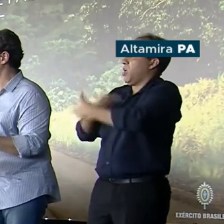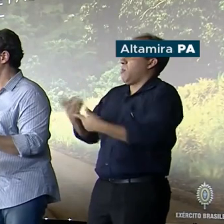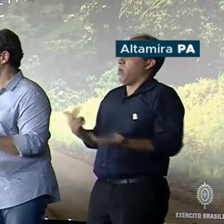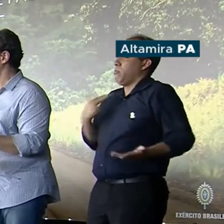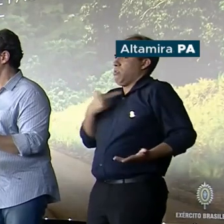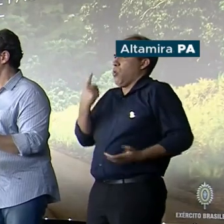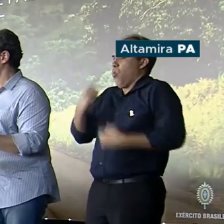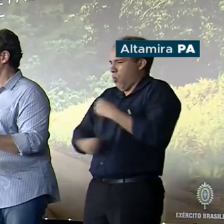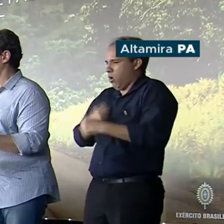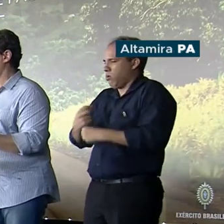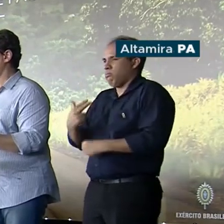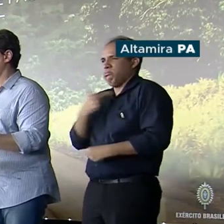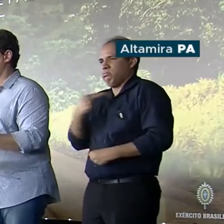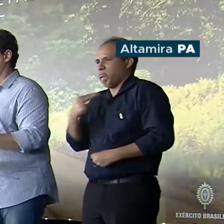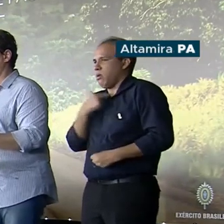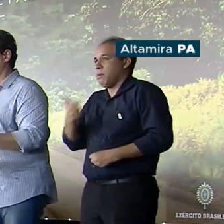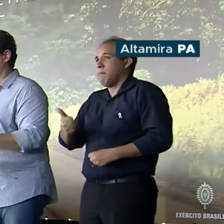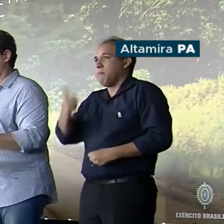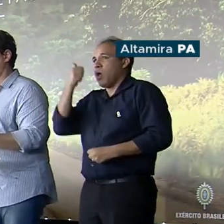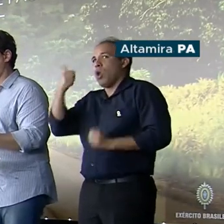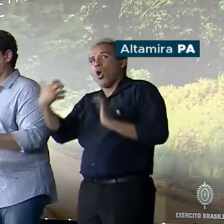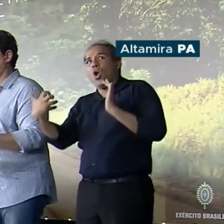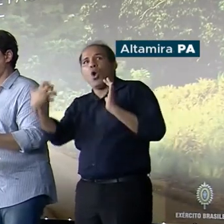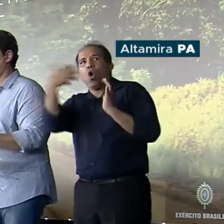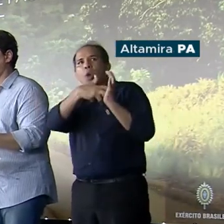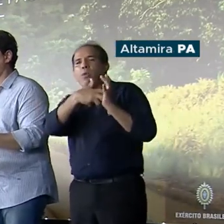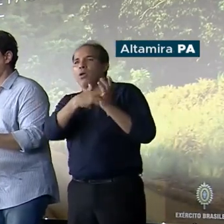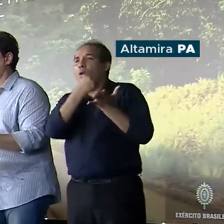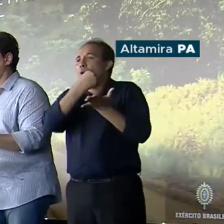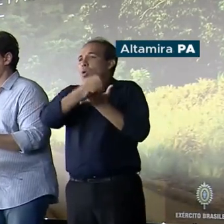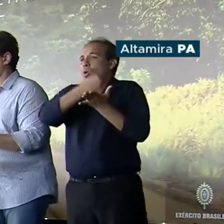ano, seria interessante contratar alguém.